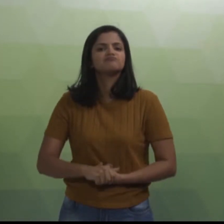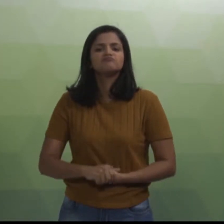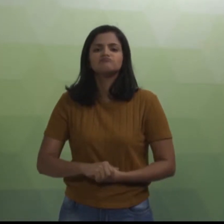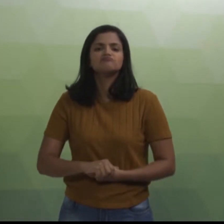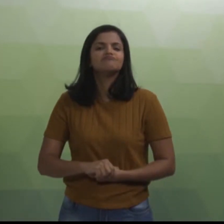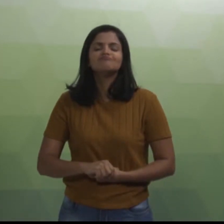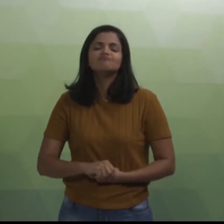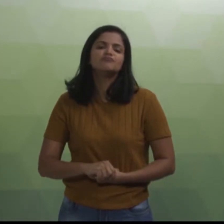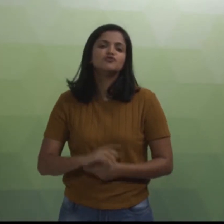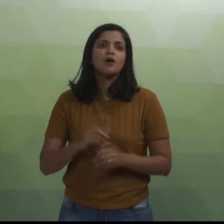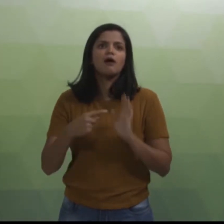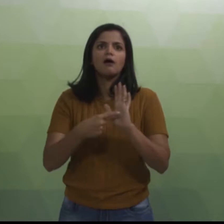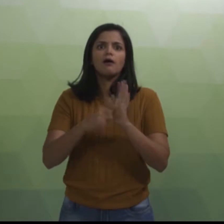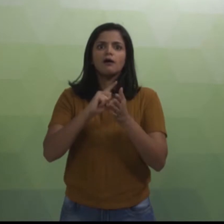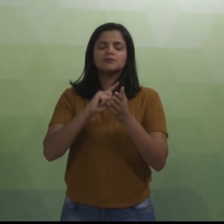Percebam a expressão?